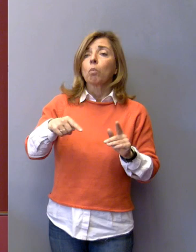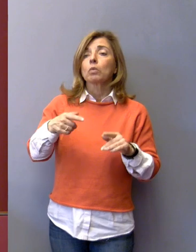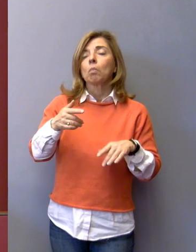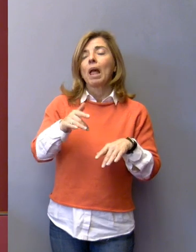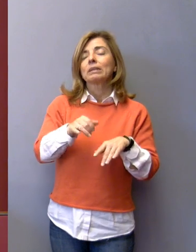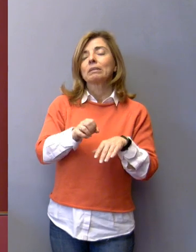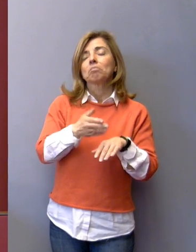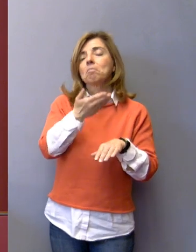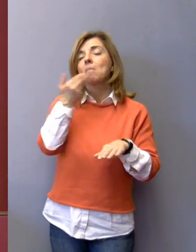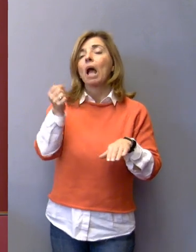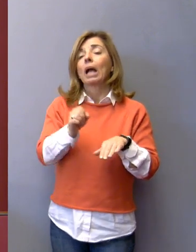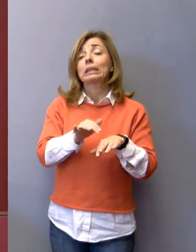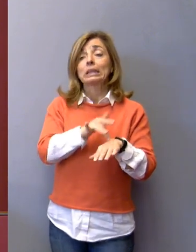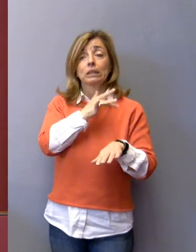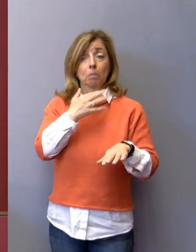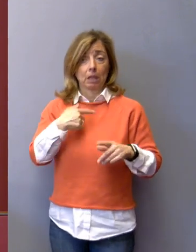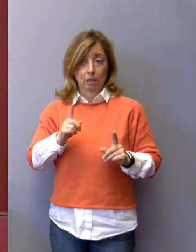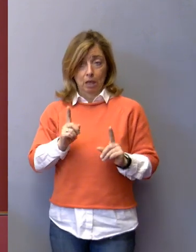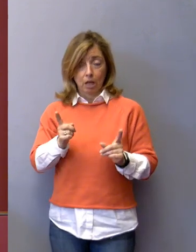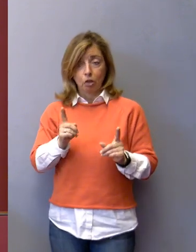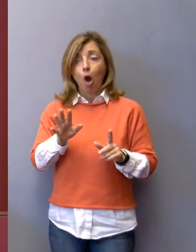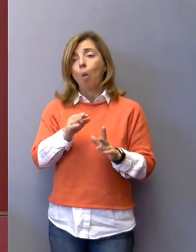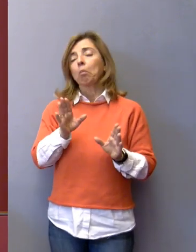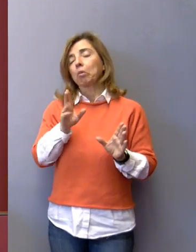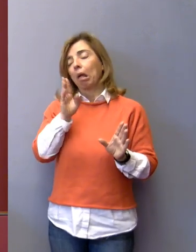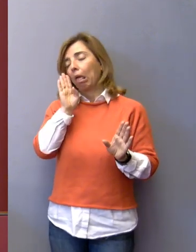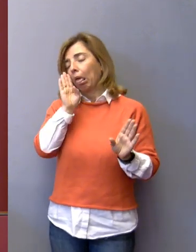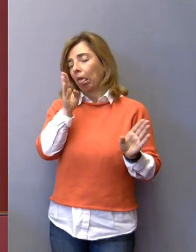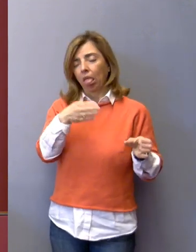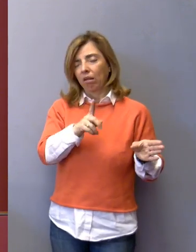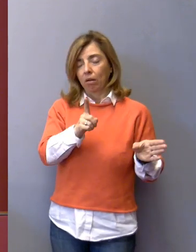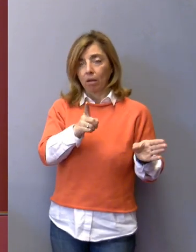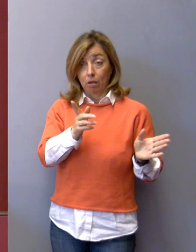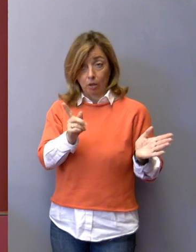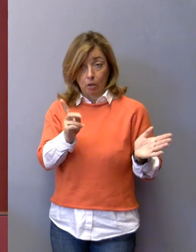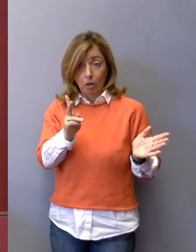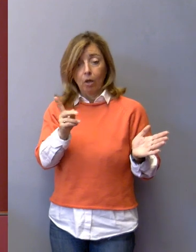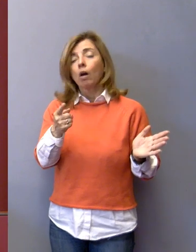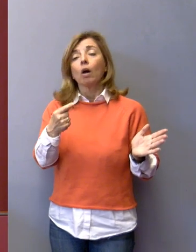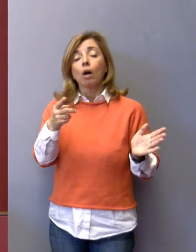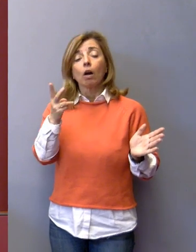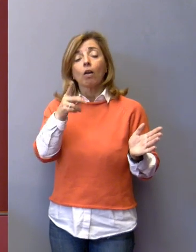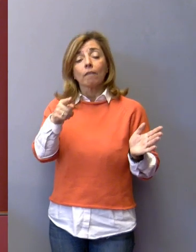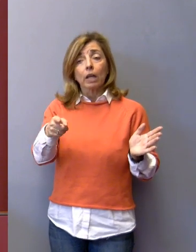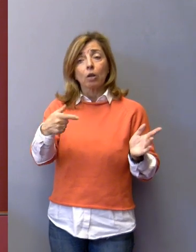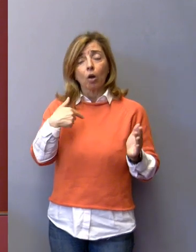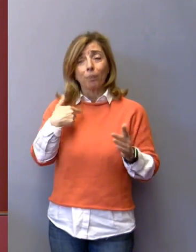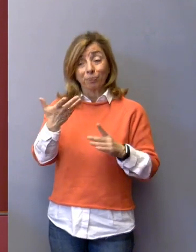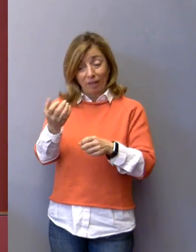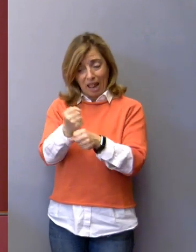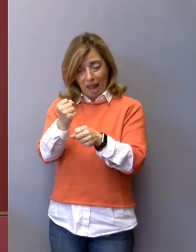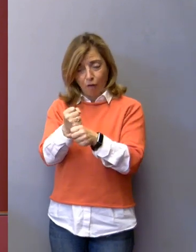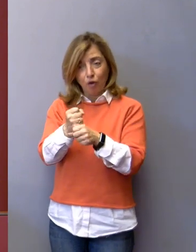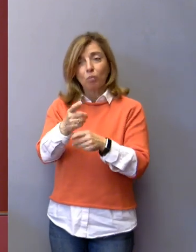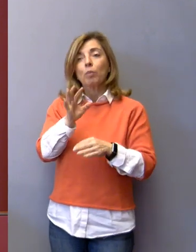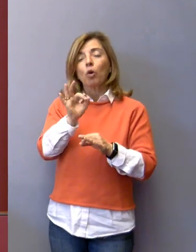insensibilità da parte dell'amministrazione il messaggio che voglio dare è che non è in quanto Trattasi di Opera non seguita direttamente da